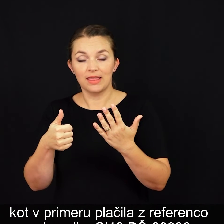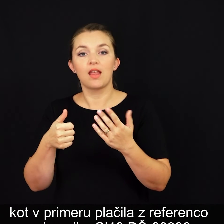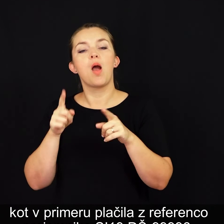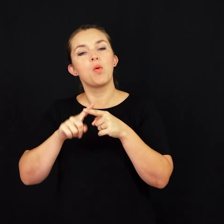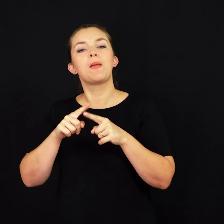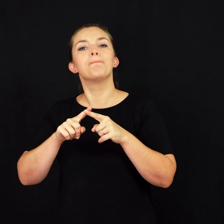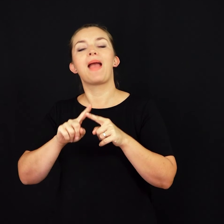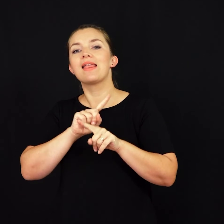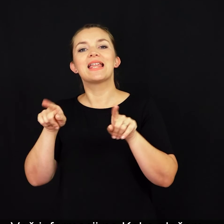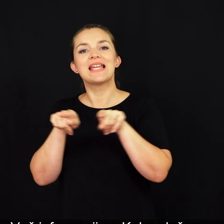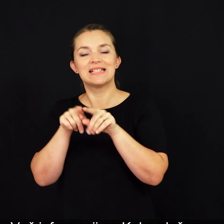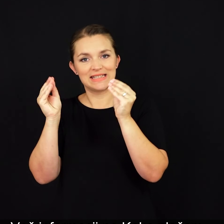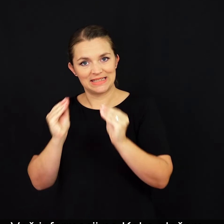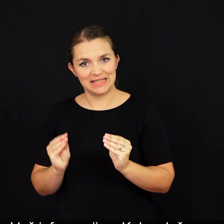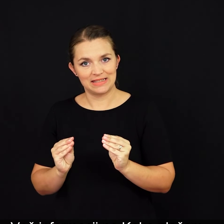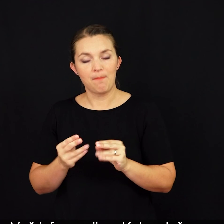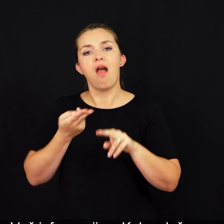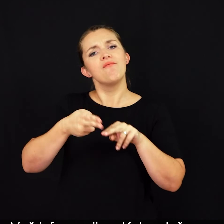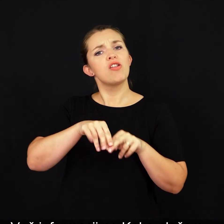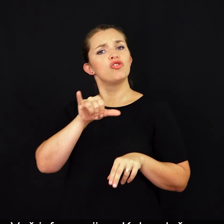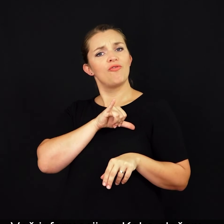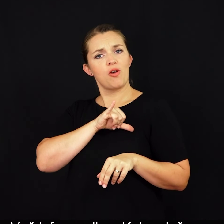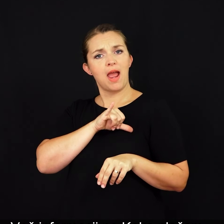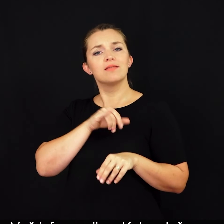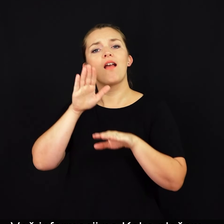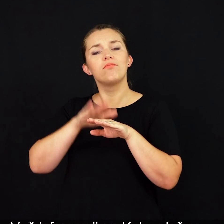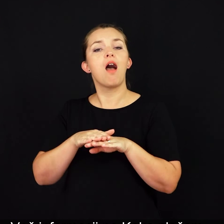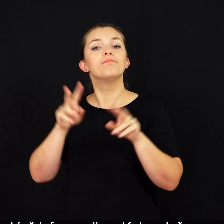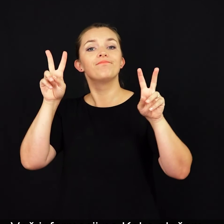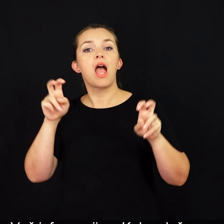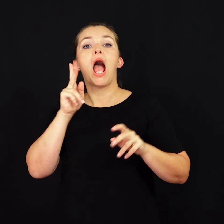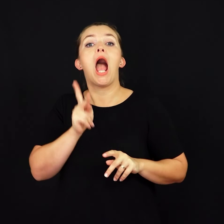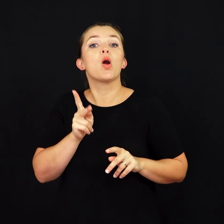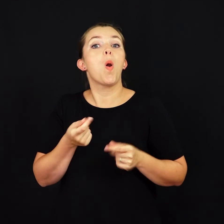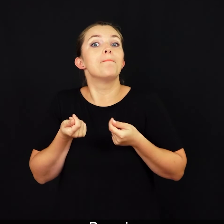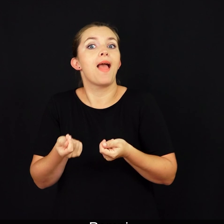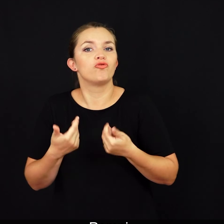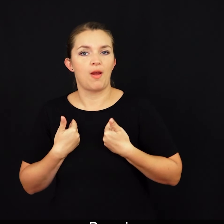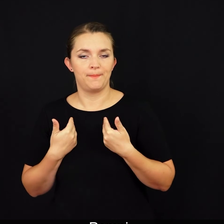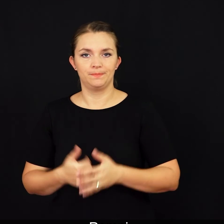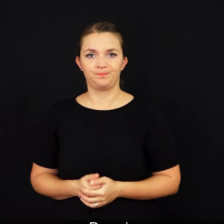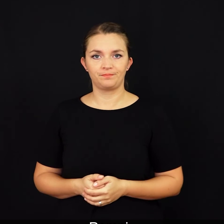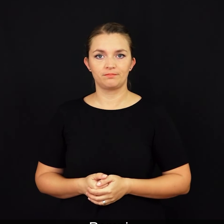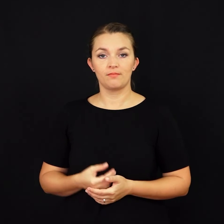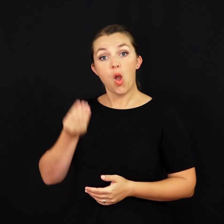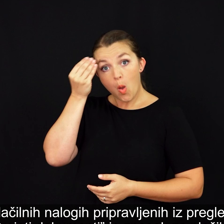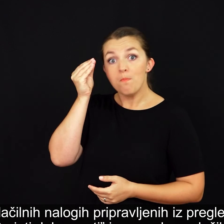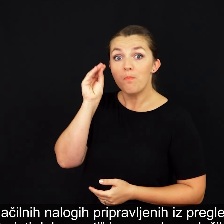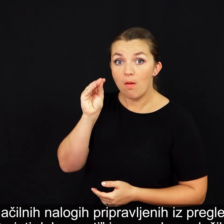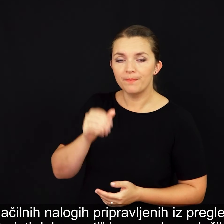-99996. Več informacij na Kako plačam. Pomni. V plačilnih